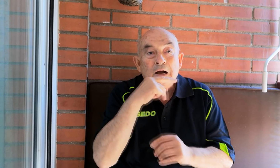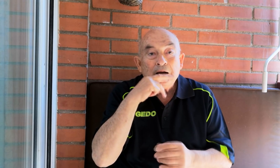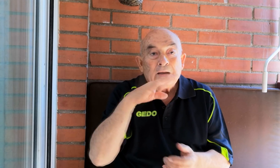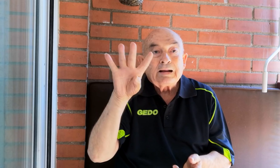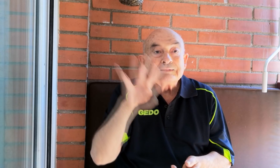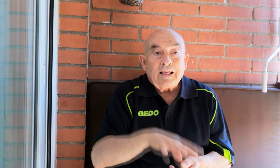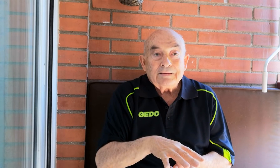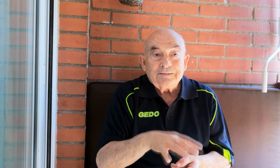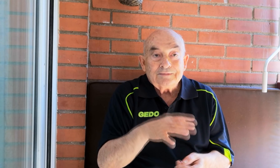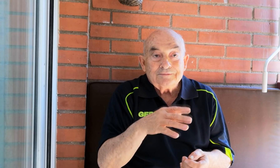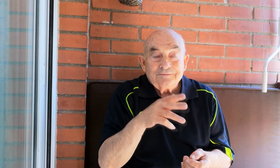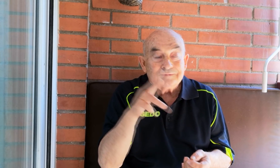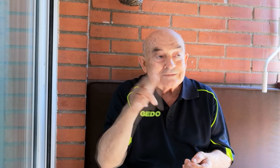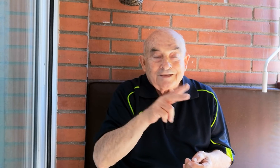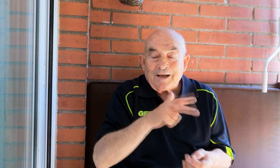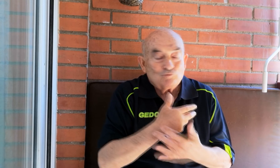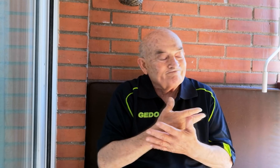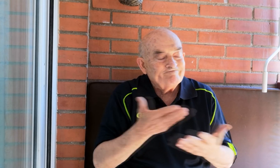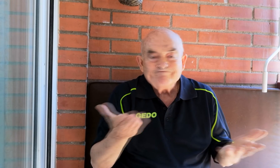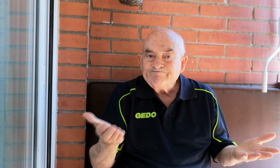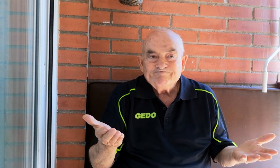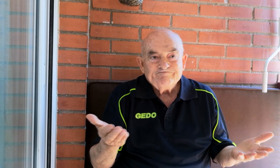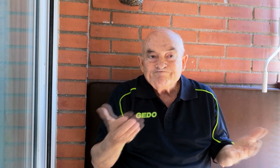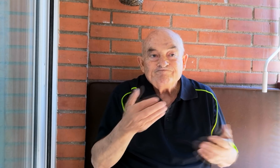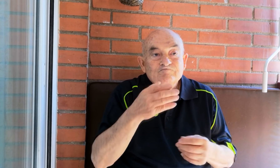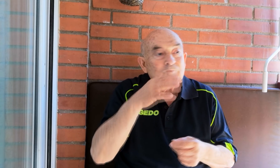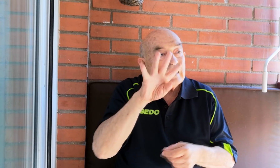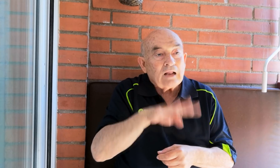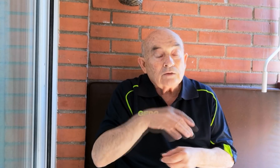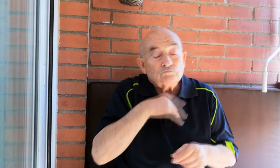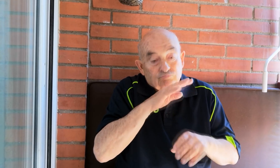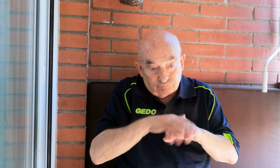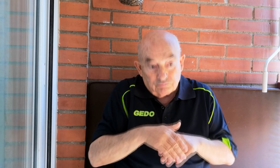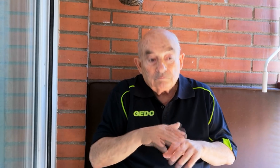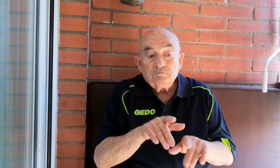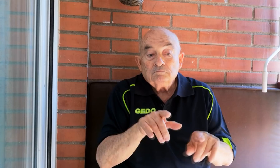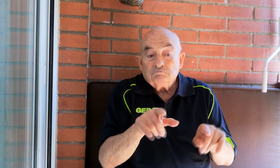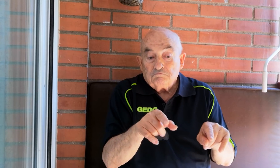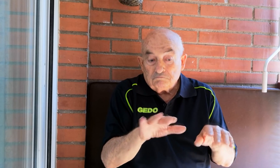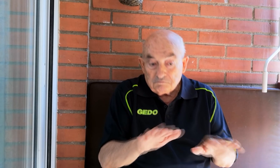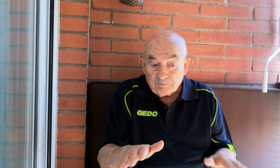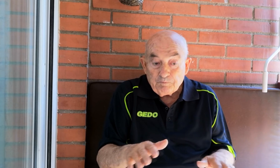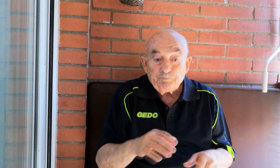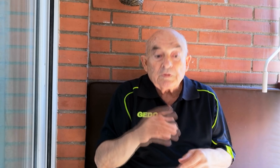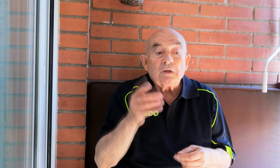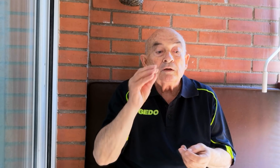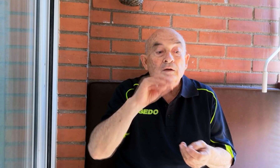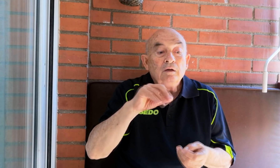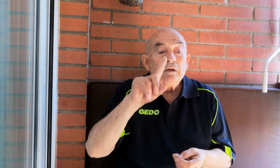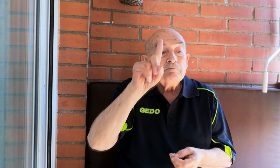S'havia de subtitular en català, tot i que ens costava entendre-ho, i vam acceptar que fossin els subtítols tal com ens van indicar.